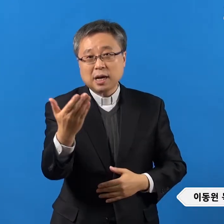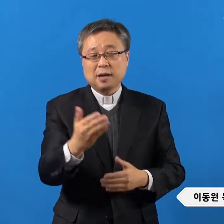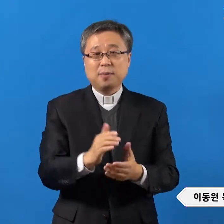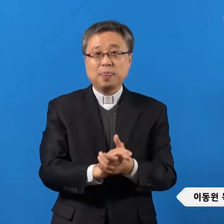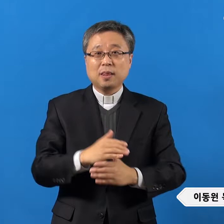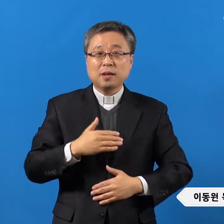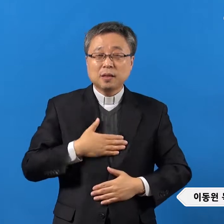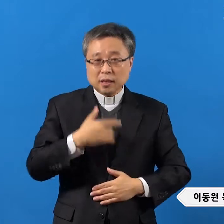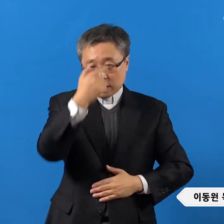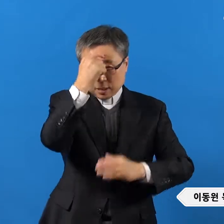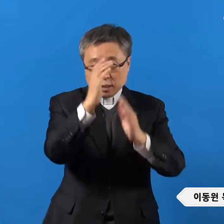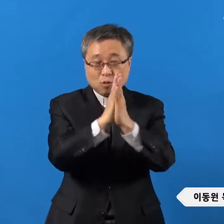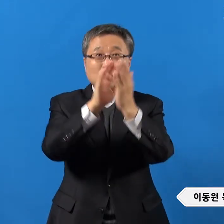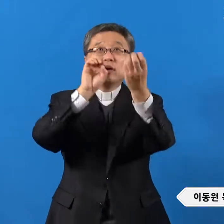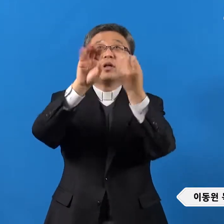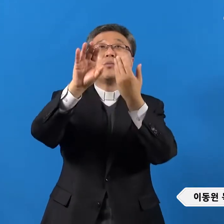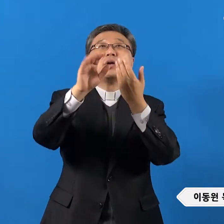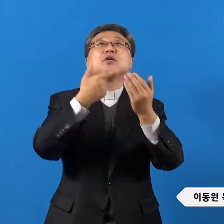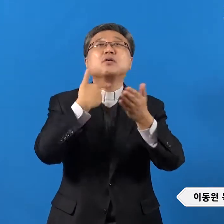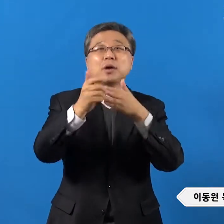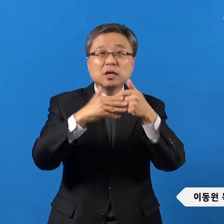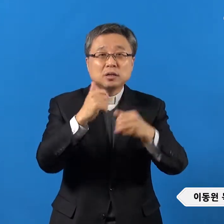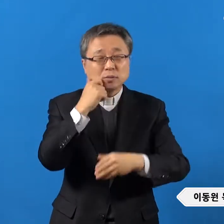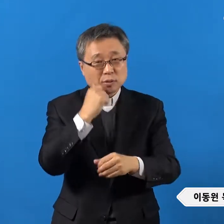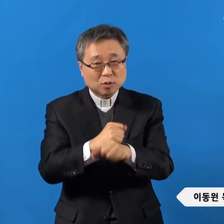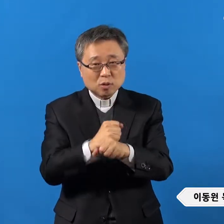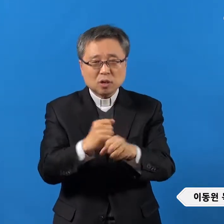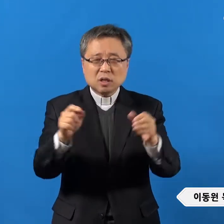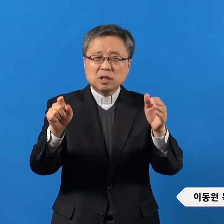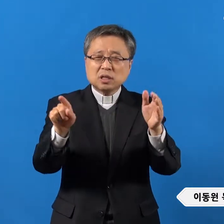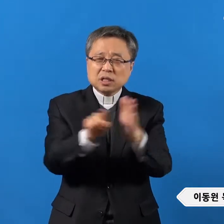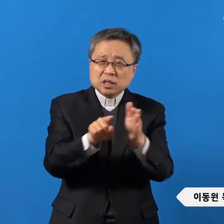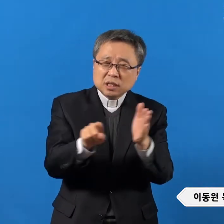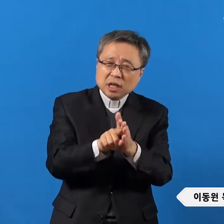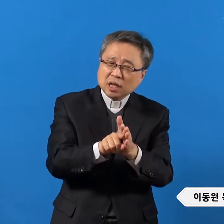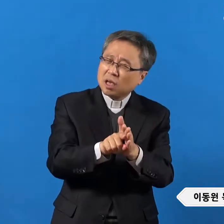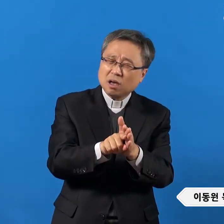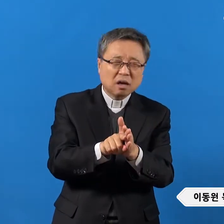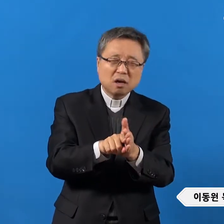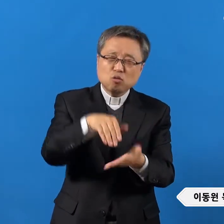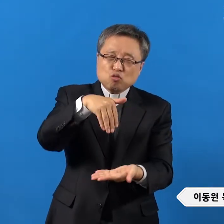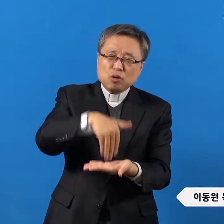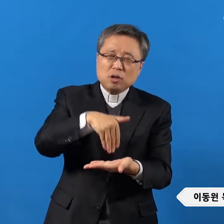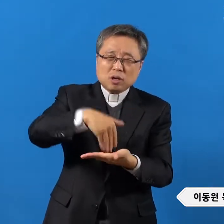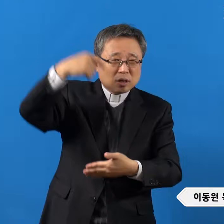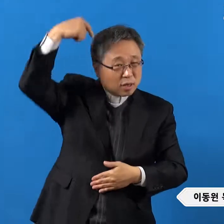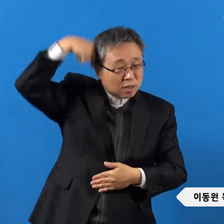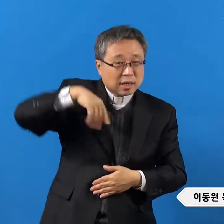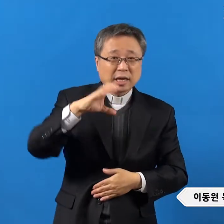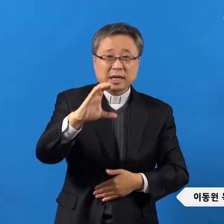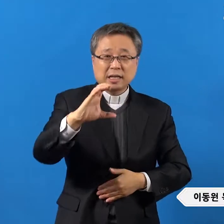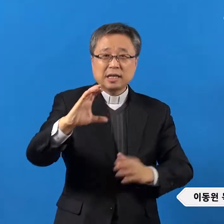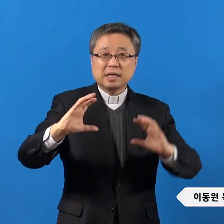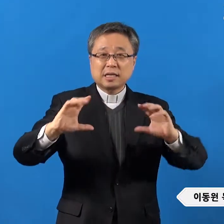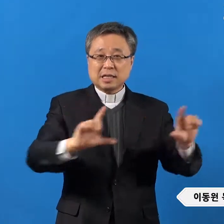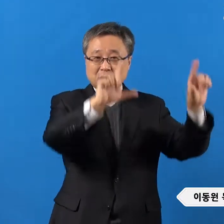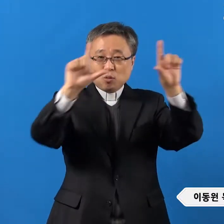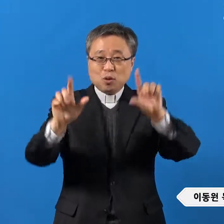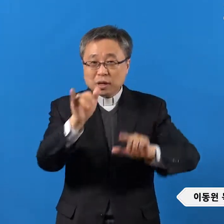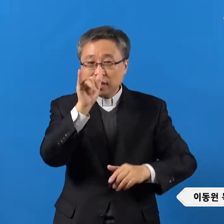기도의 응답을 경험하지 못하고 신앙의 회의를 느낀 캐나다에 살고 있던 한 노인이 마침내 하나님은